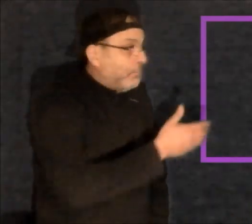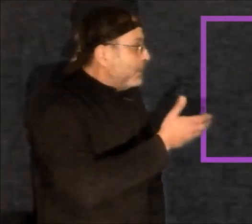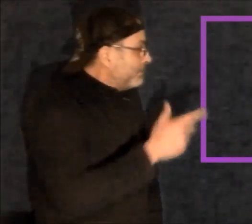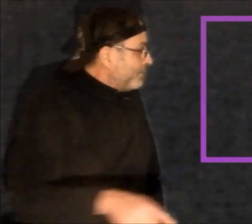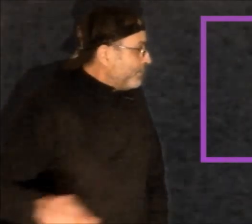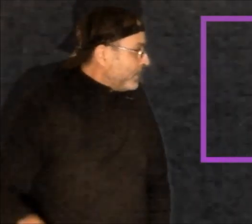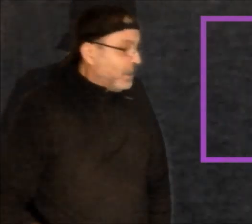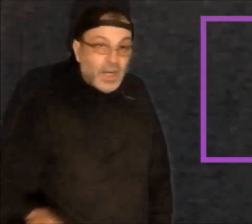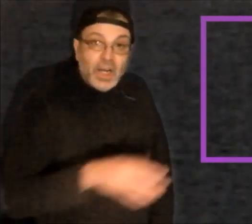الرب